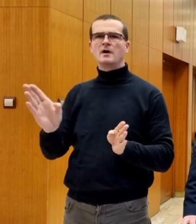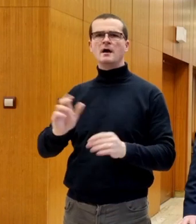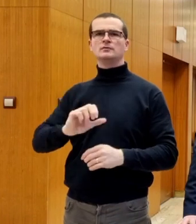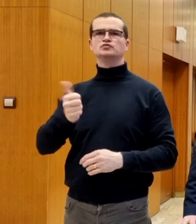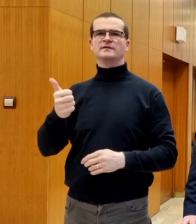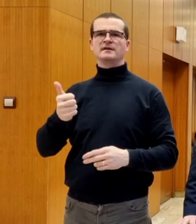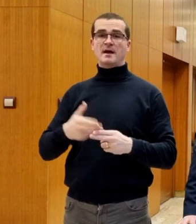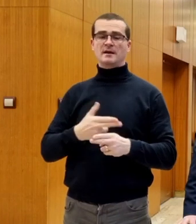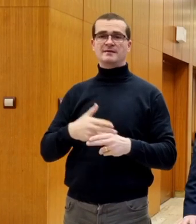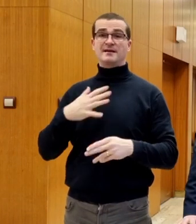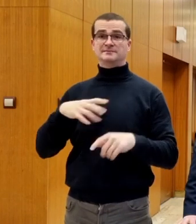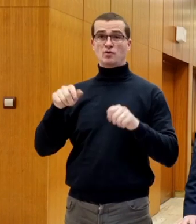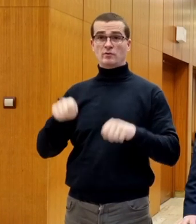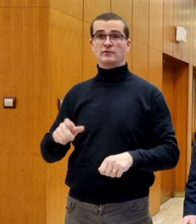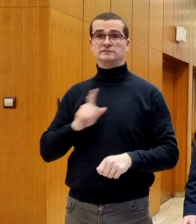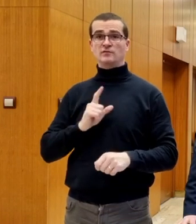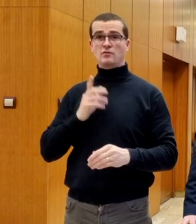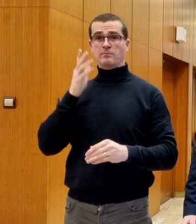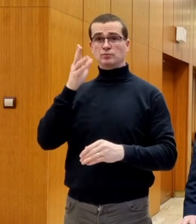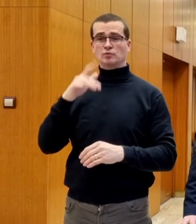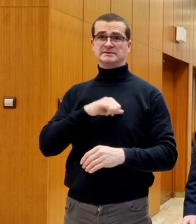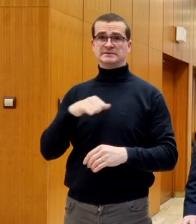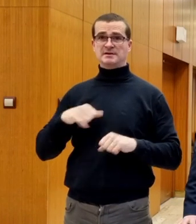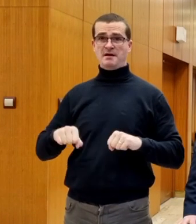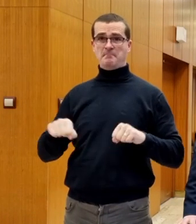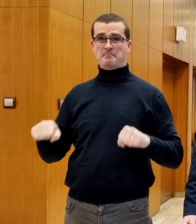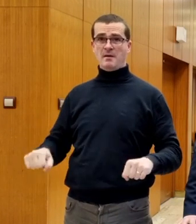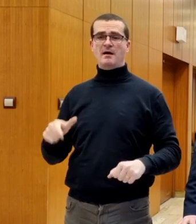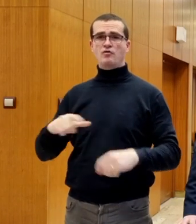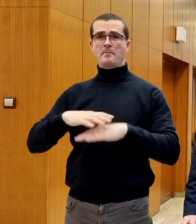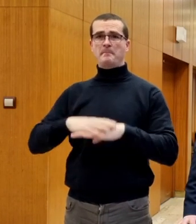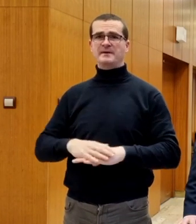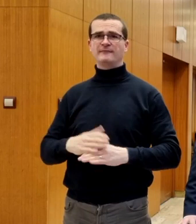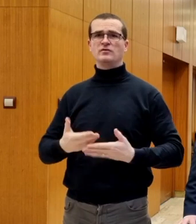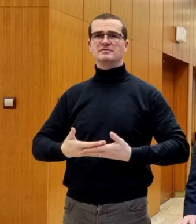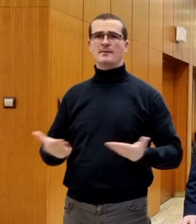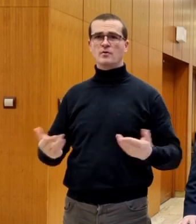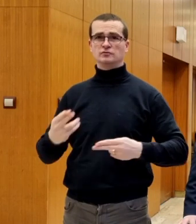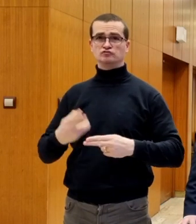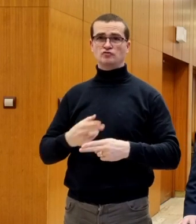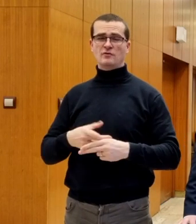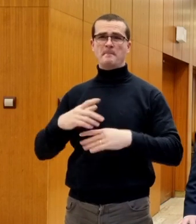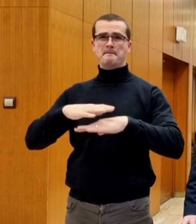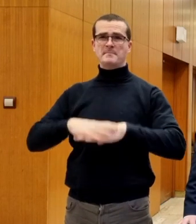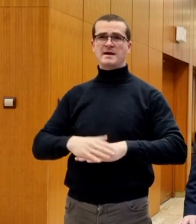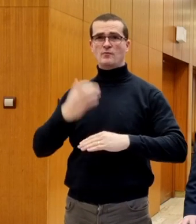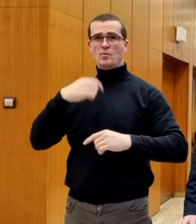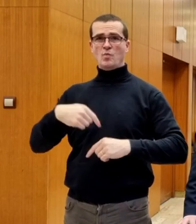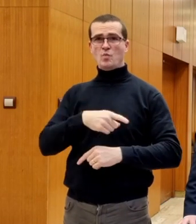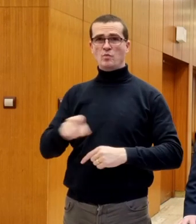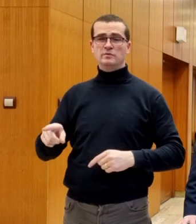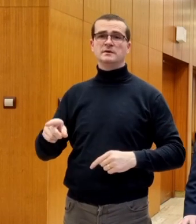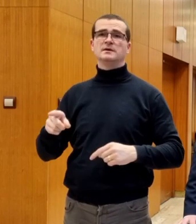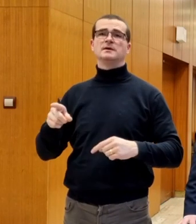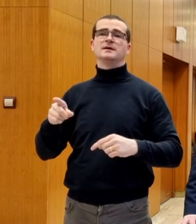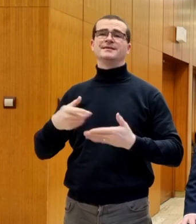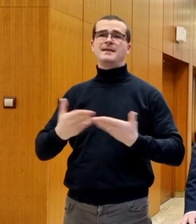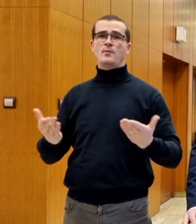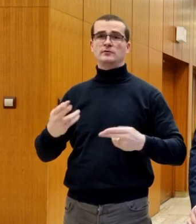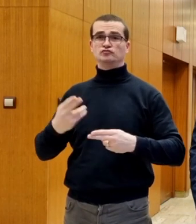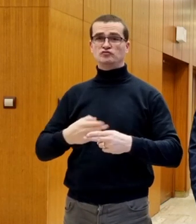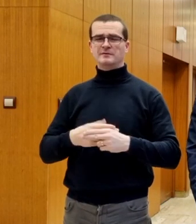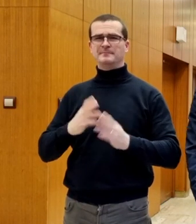chce rozhodovať o svojej budúcnosti sama. Je to právo demokratickej krajiny, je to právo občanov v demokratickej krajine. A